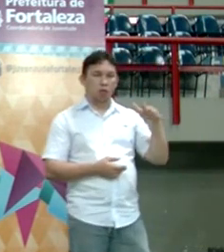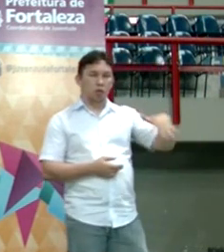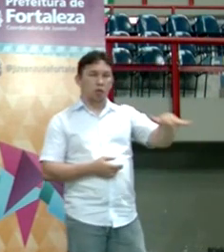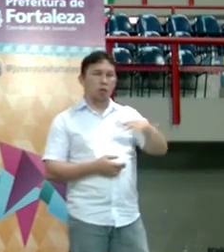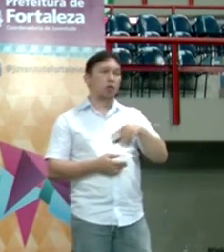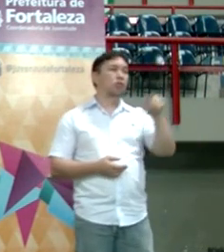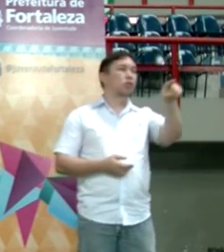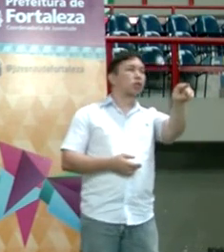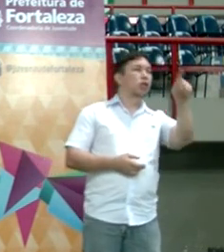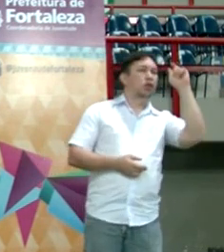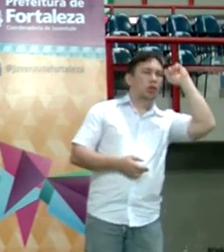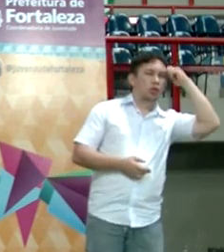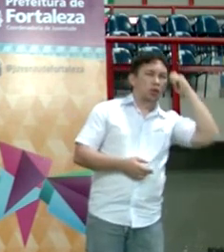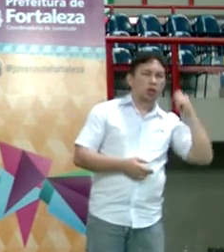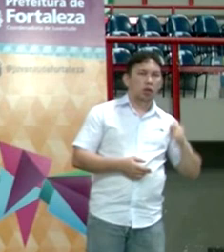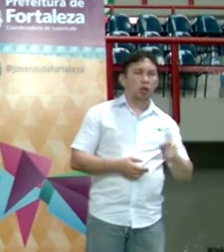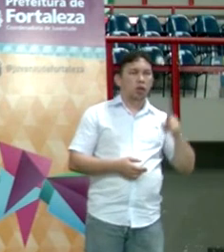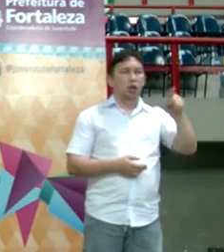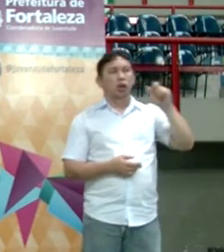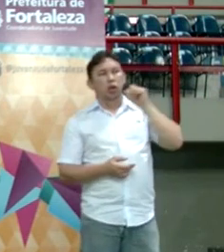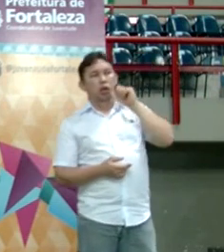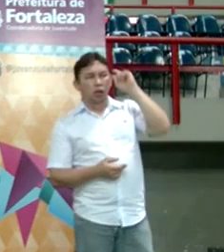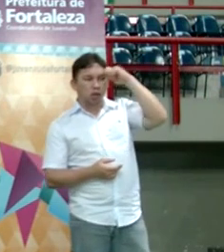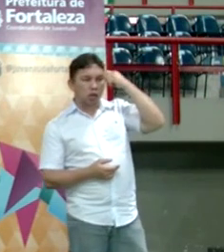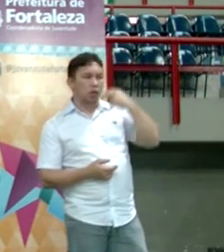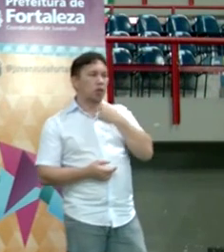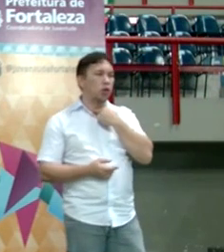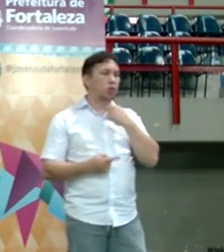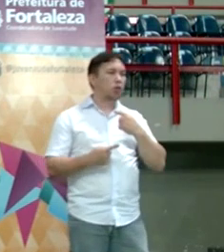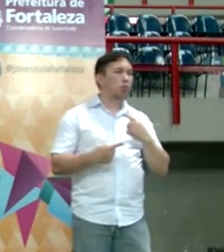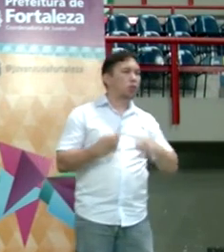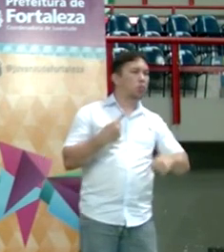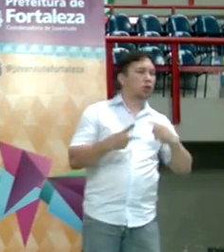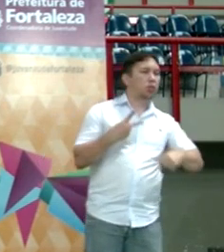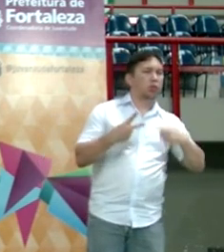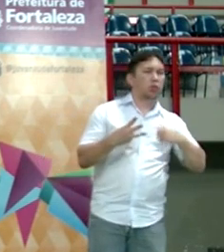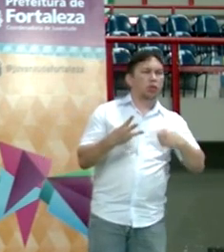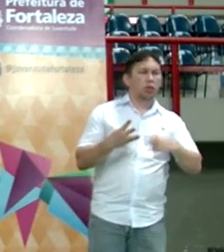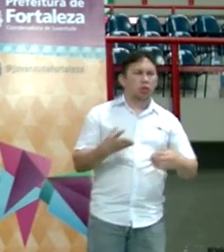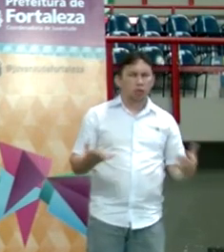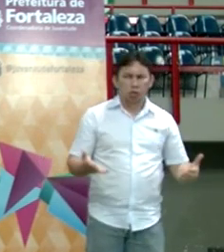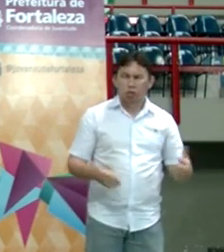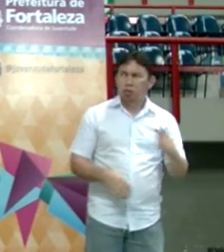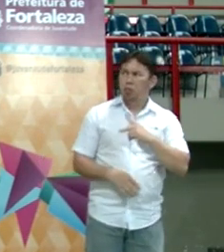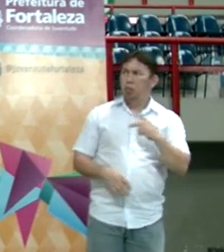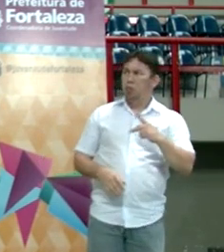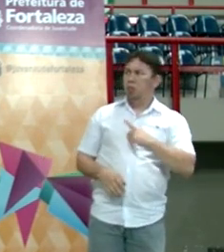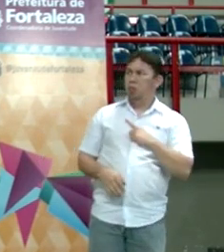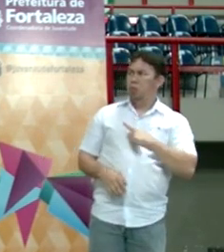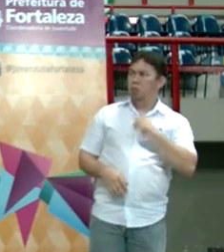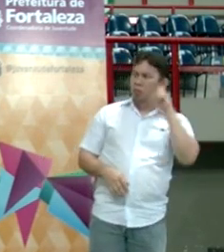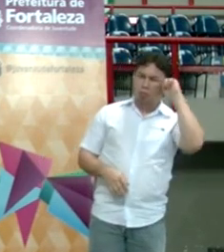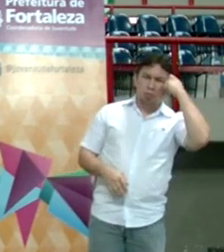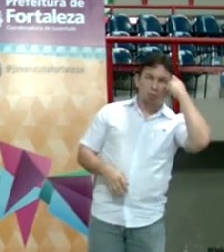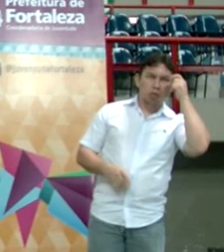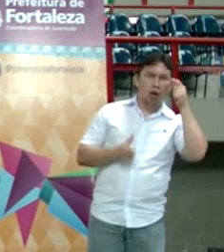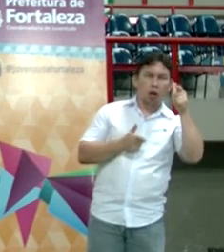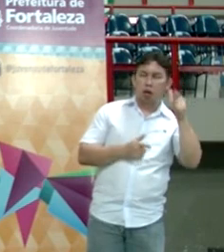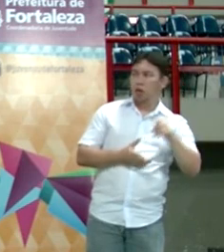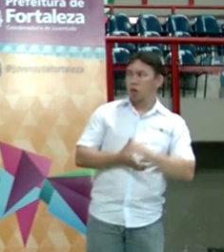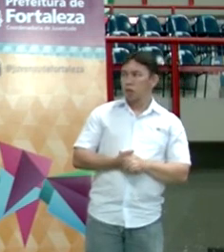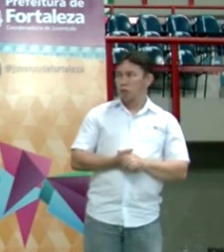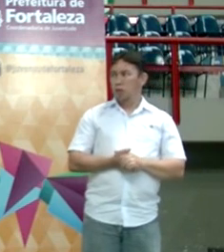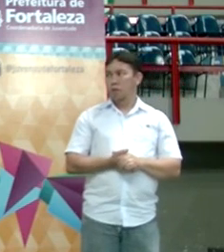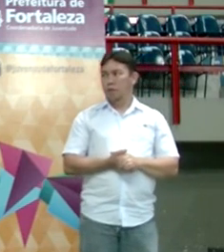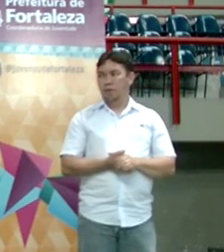rua. Ei, seu negro. Ei, negra, você não pode isso, você não pode aquilo. Professor, mas eu não vejo problema de chamar um negro de negro. Ele